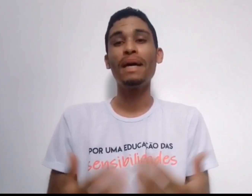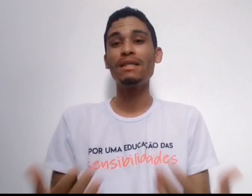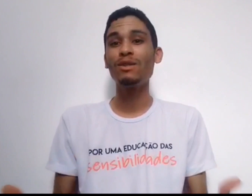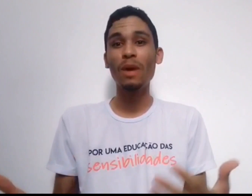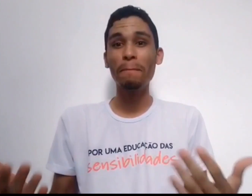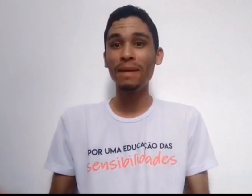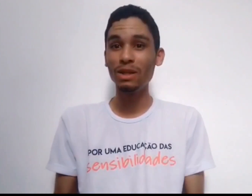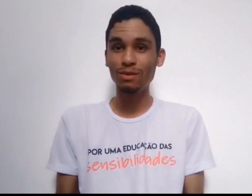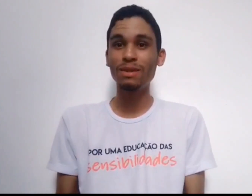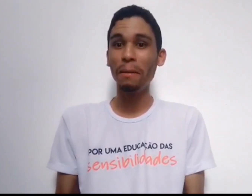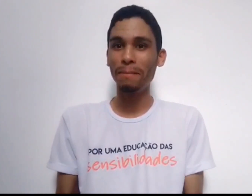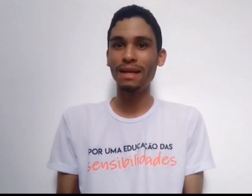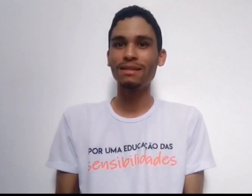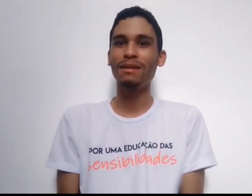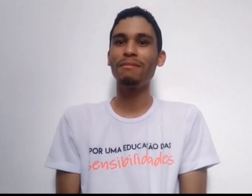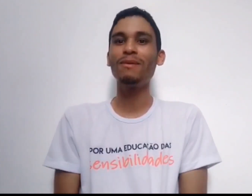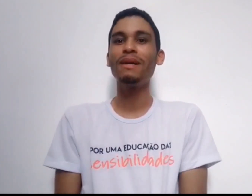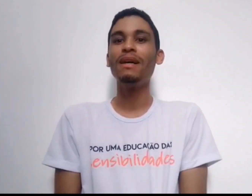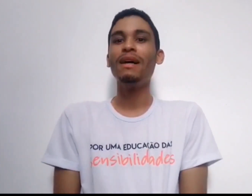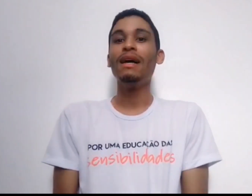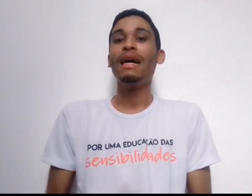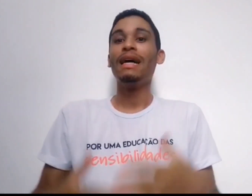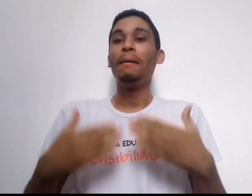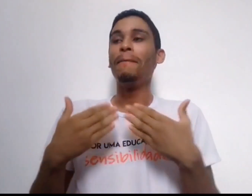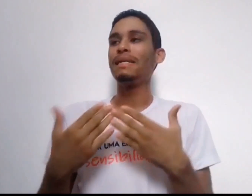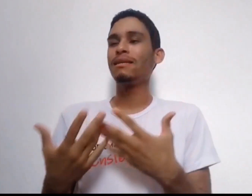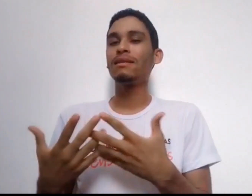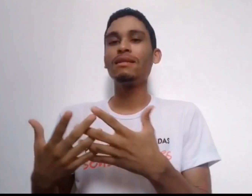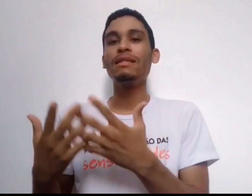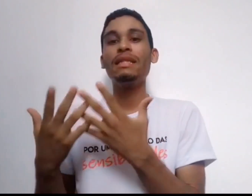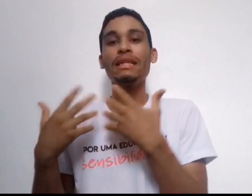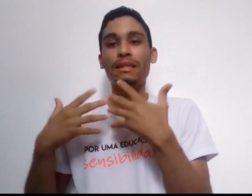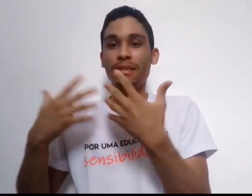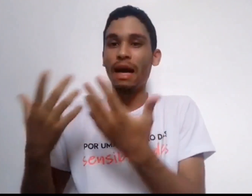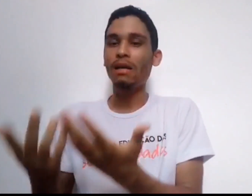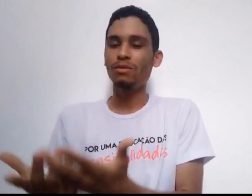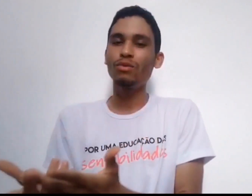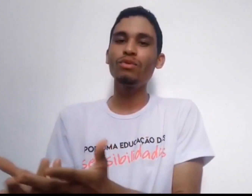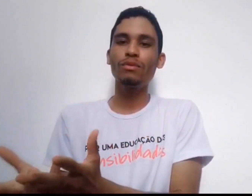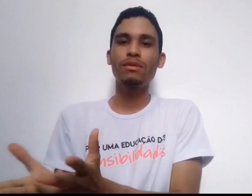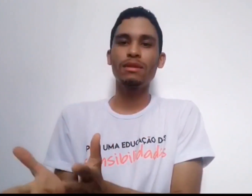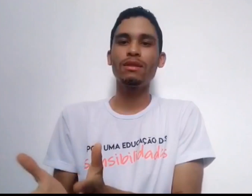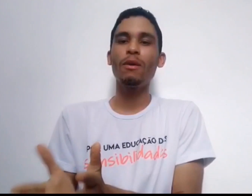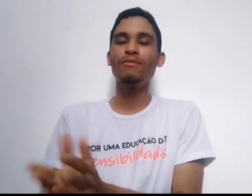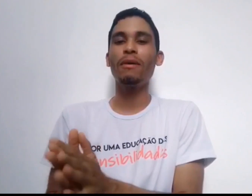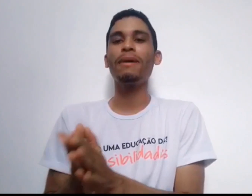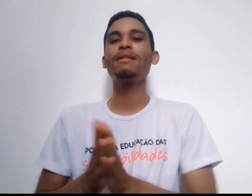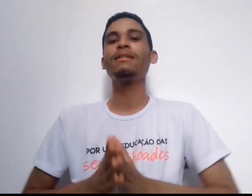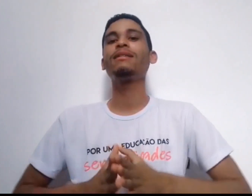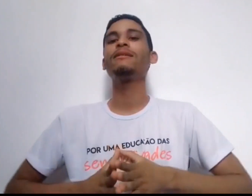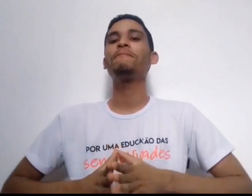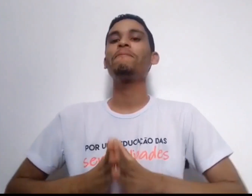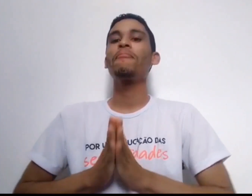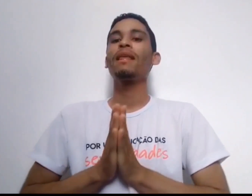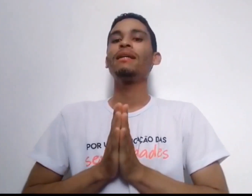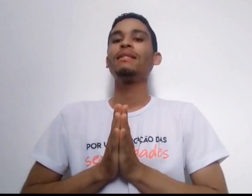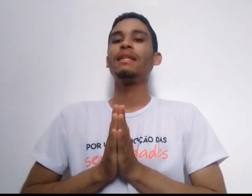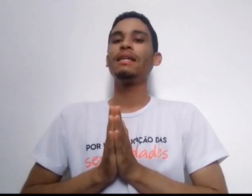Mas isso é mito também, tá bom? Mas assim, há surdos sim, obviamente, que têm